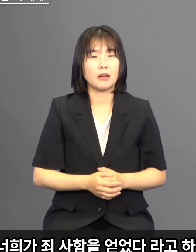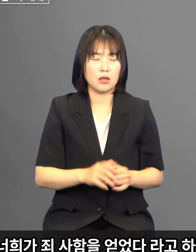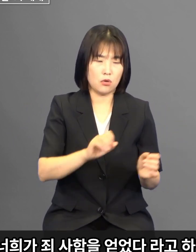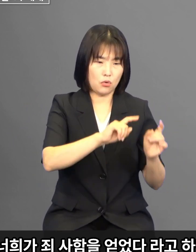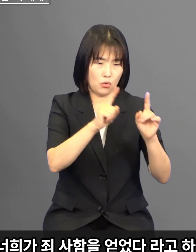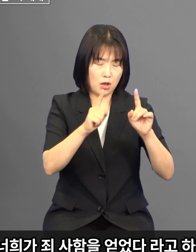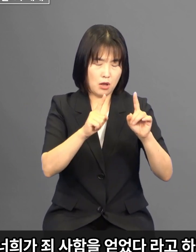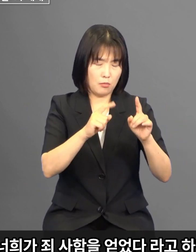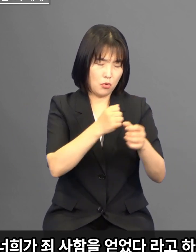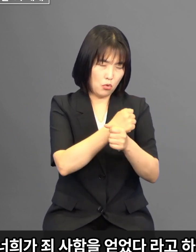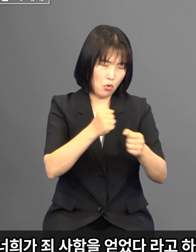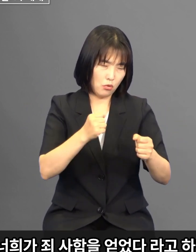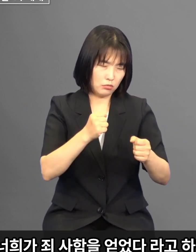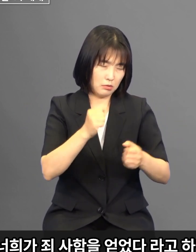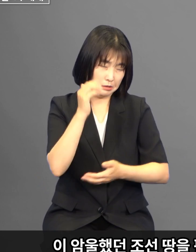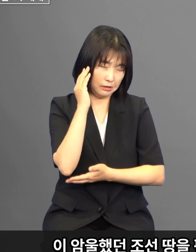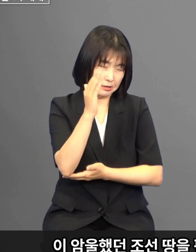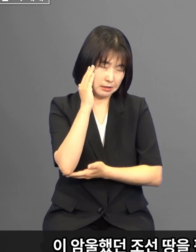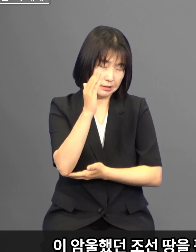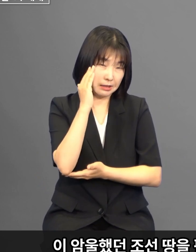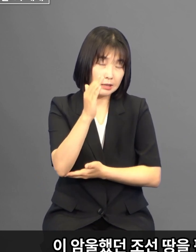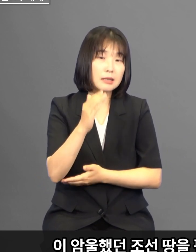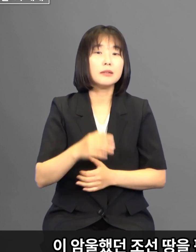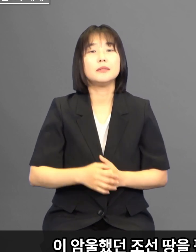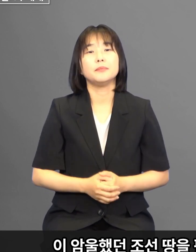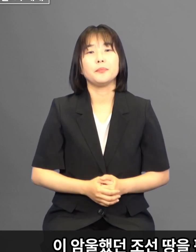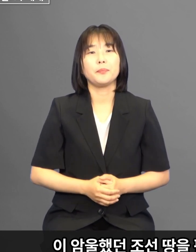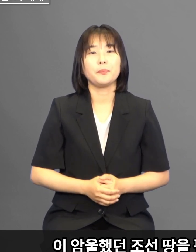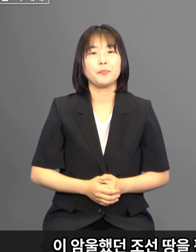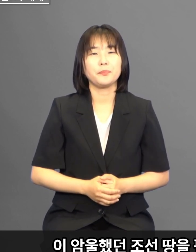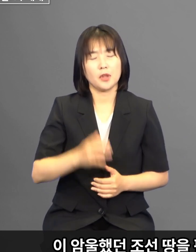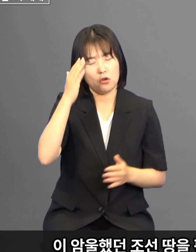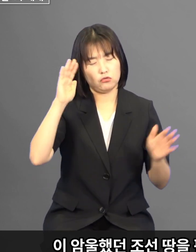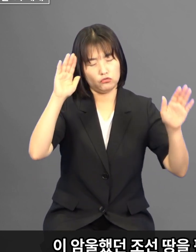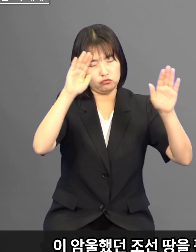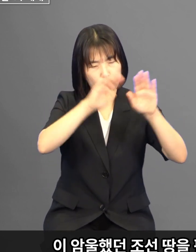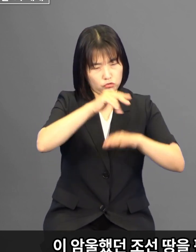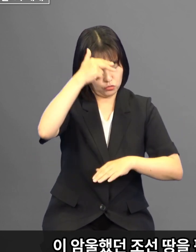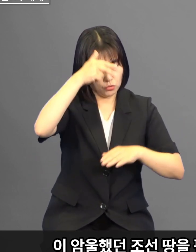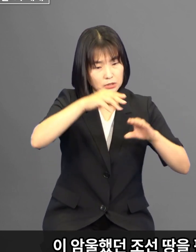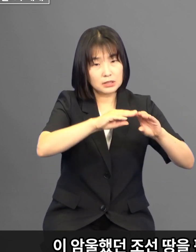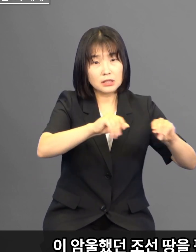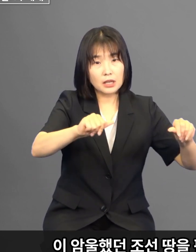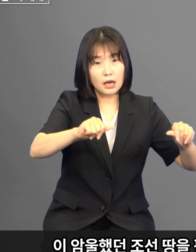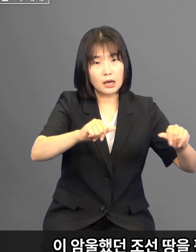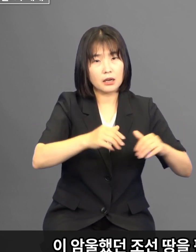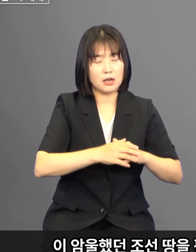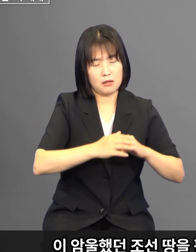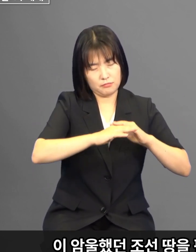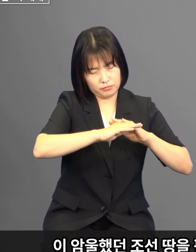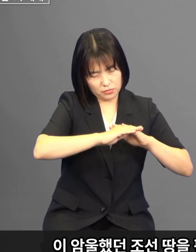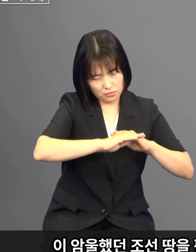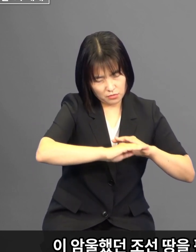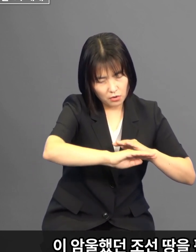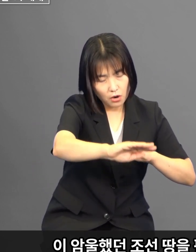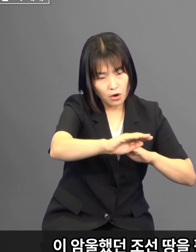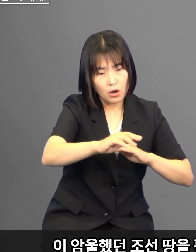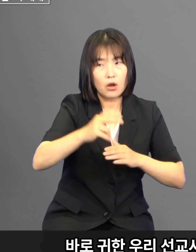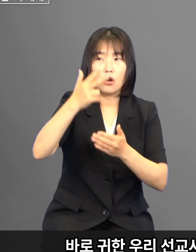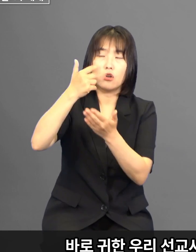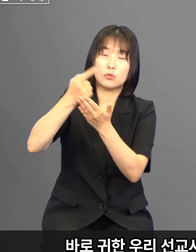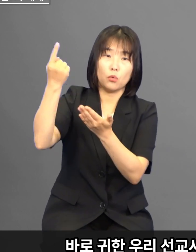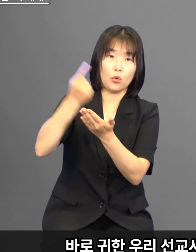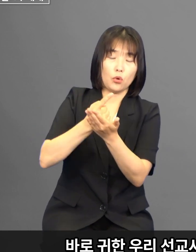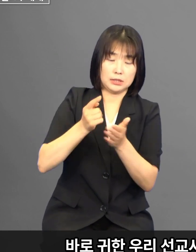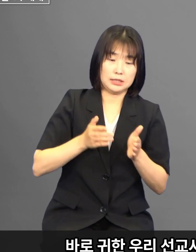용서의 메시지를 전함으로써 이 암울했던 조선 땅을 평탄케 하고 주의 오실 길을 예비한